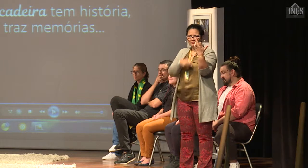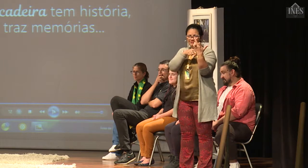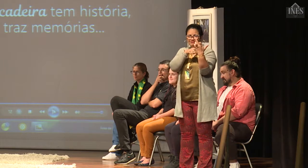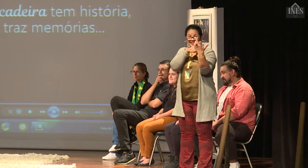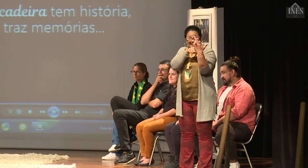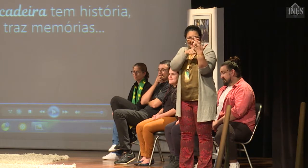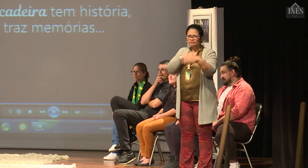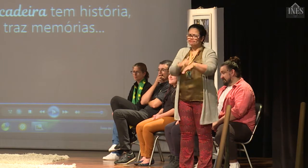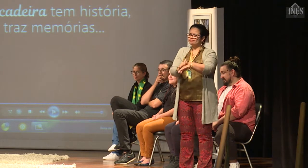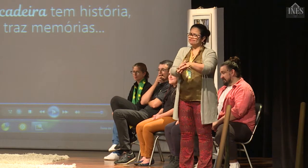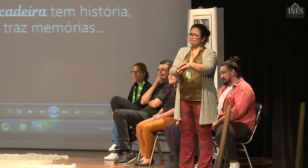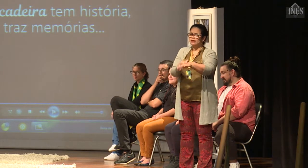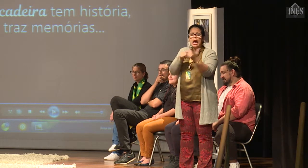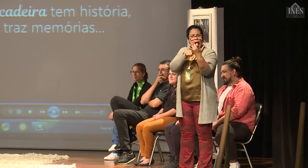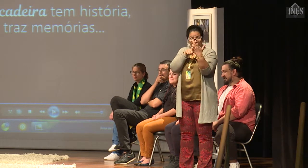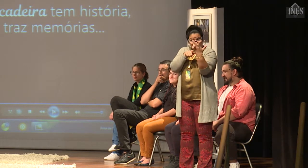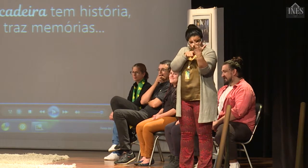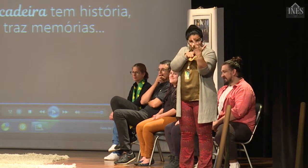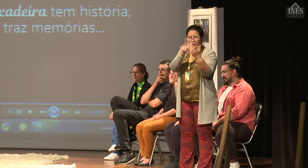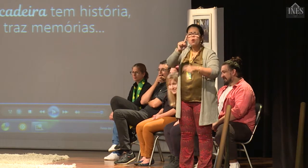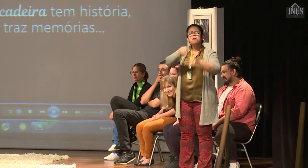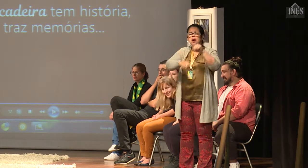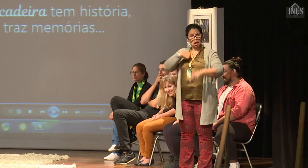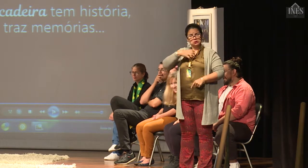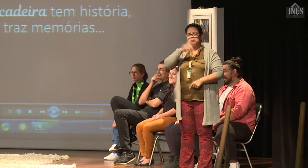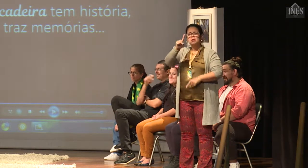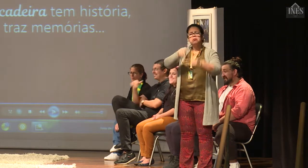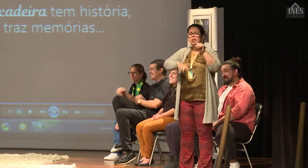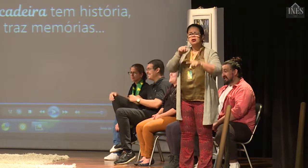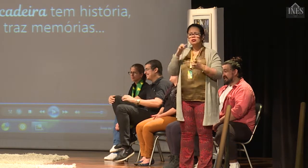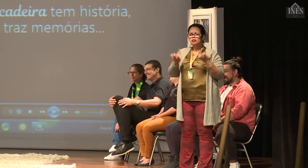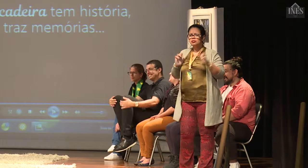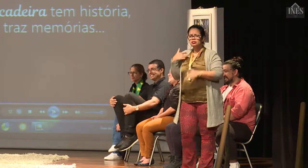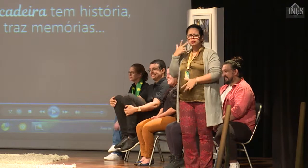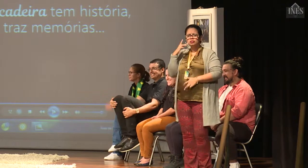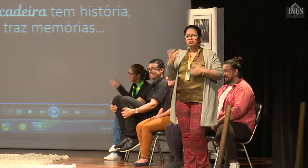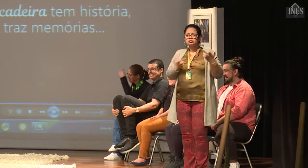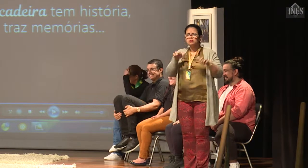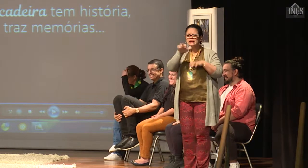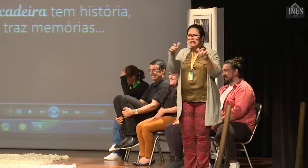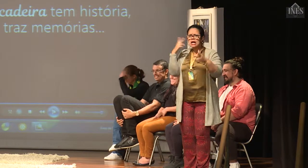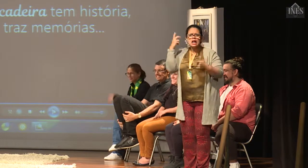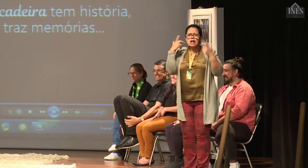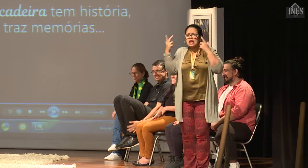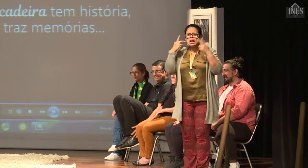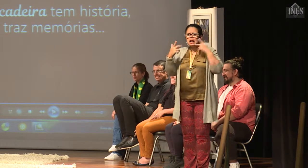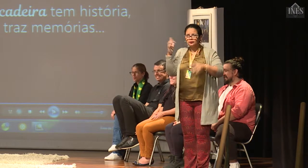eu inventei esse sinal para a brincadeira. Mas não era um palavrão, não era isso, para fingir que